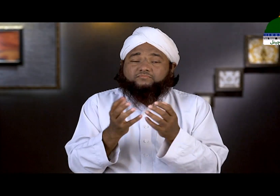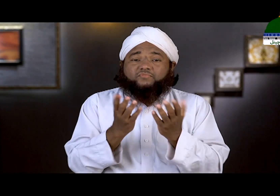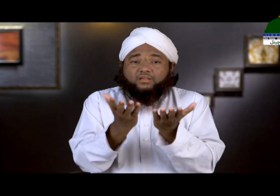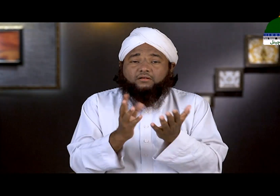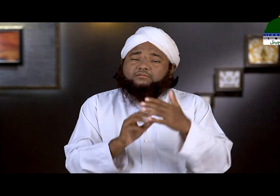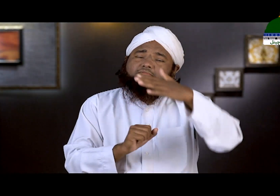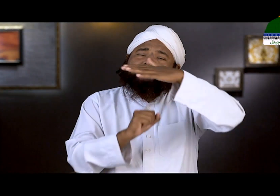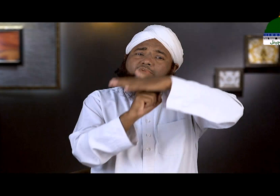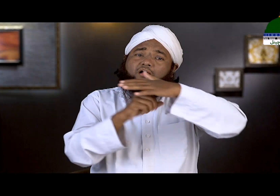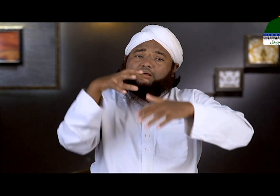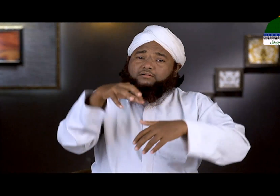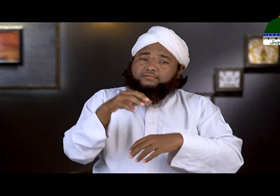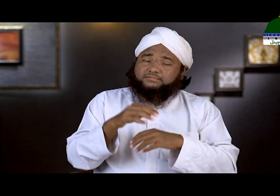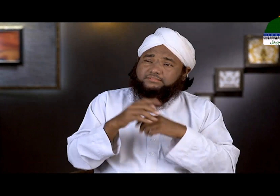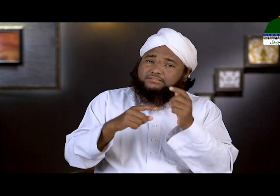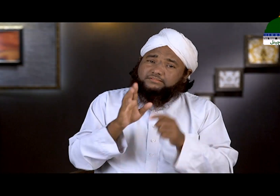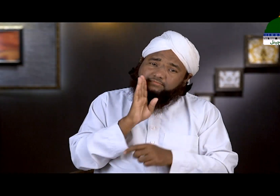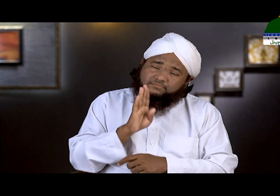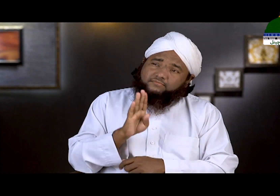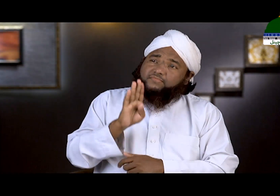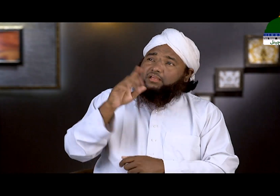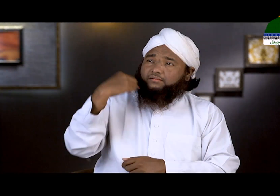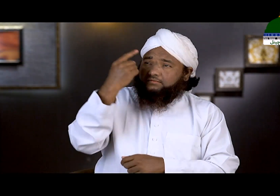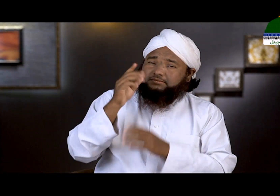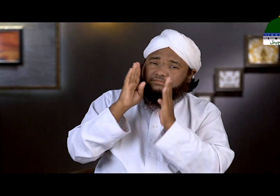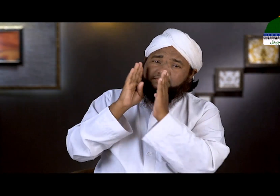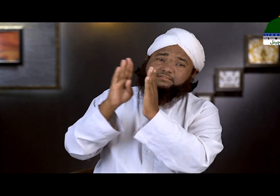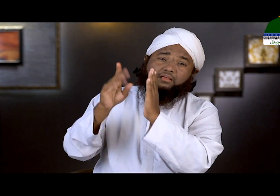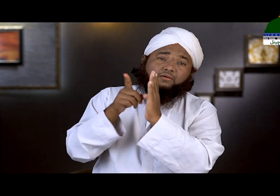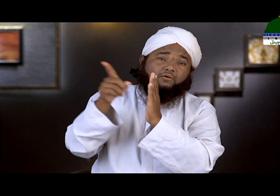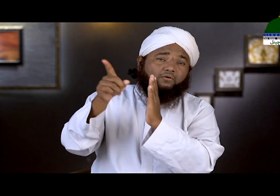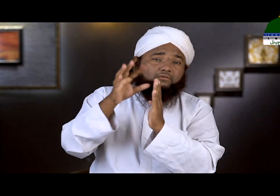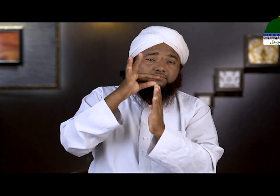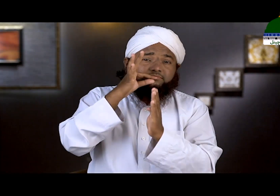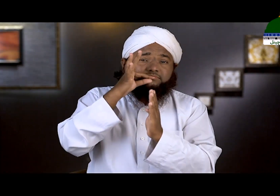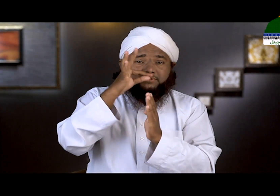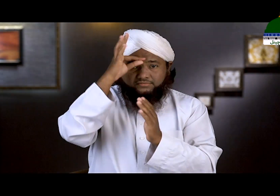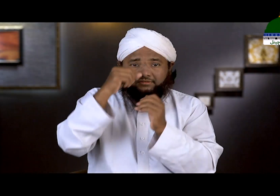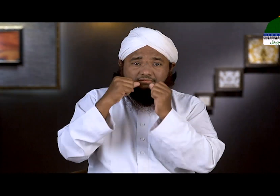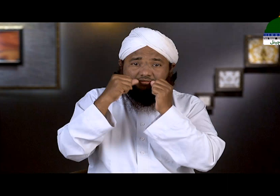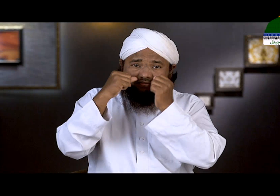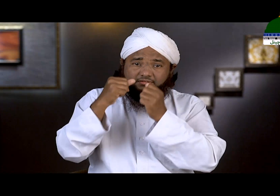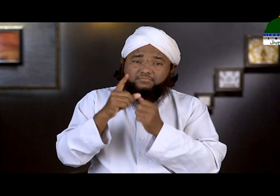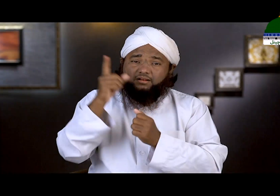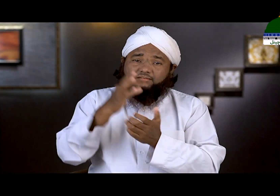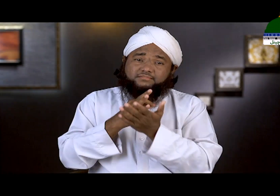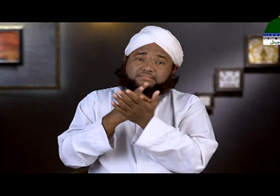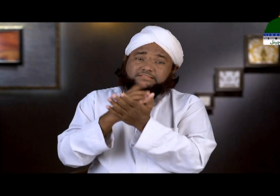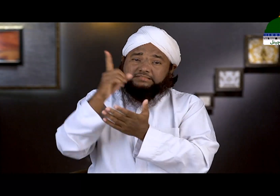الہی کی طرف رخ کر کے عرض کریں گے، اے میرے رب کریم، کیا مجھ سے وعدہ نہیں تھا کہ امت کے معاملے میں مجھے